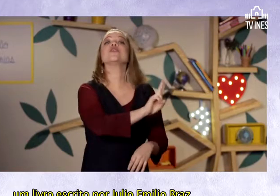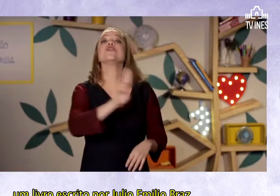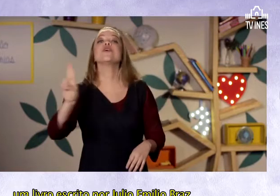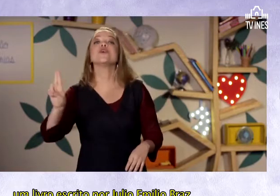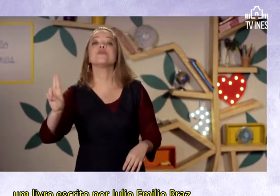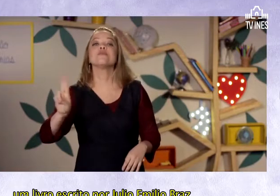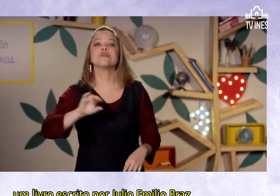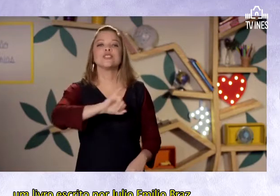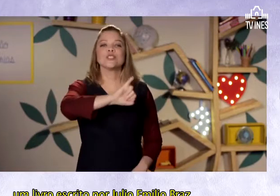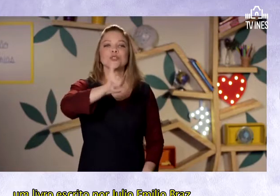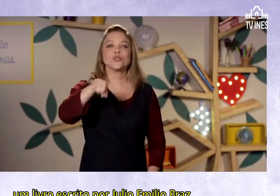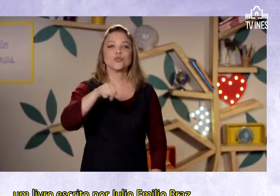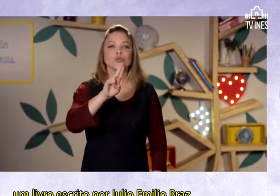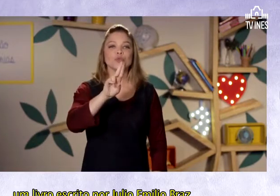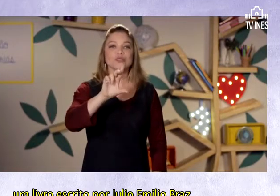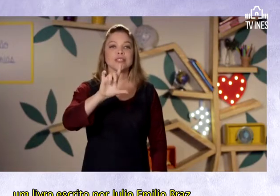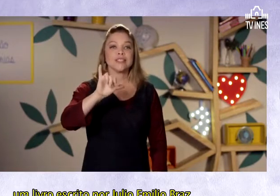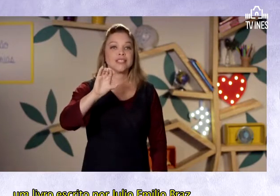por Júlio,